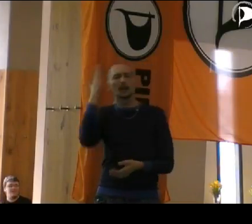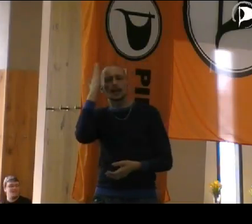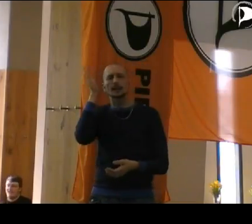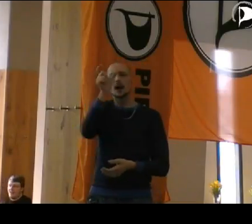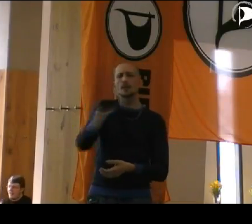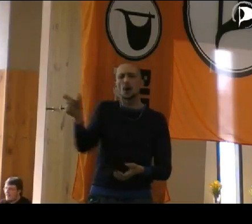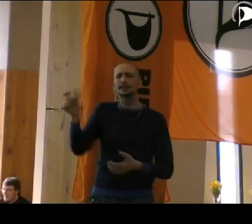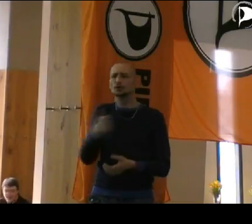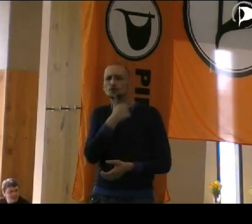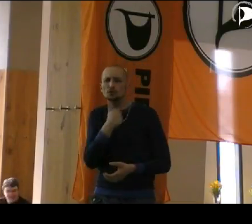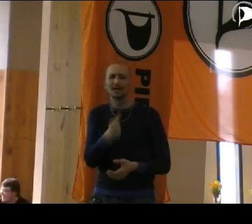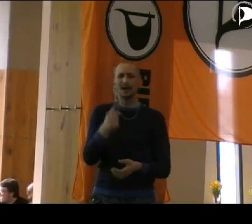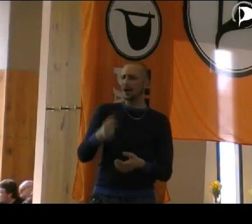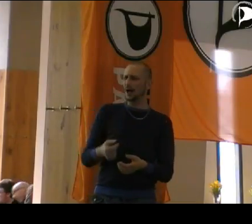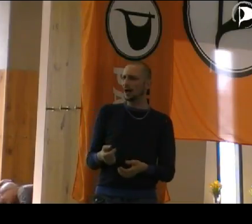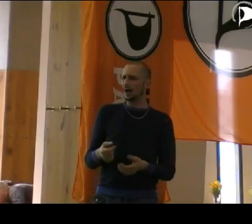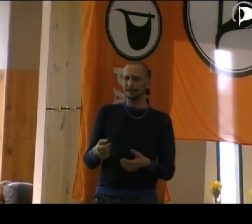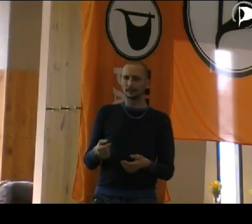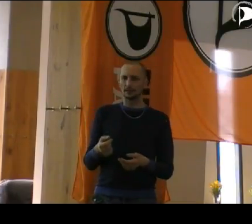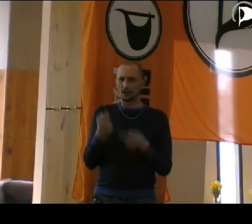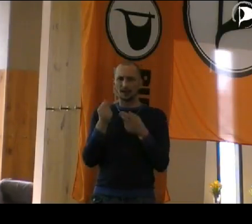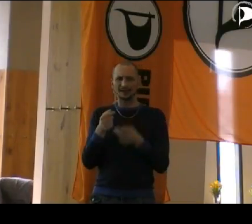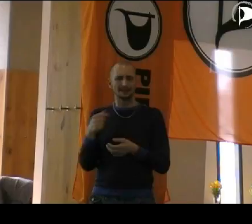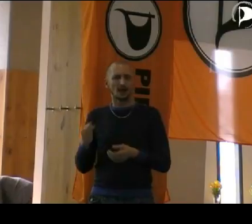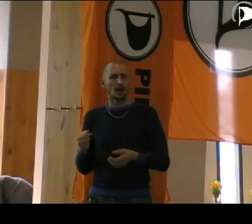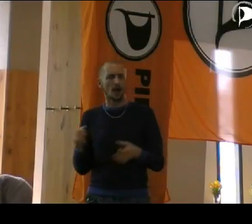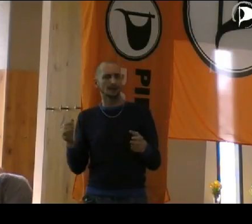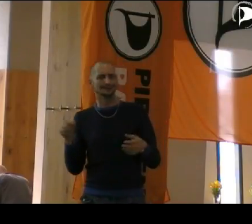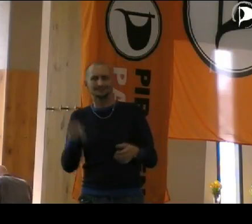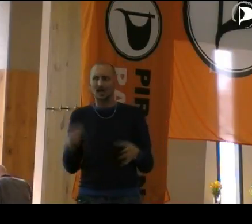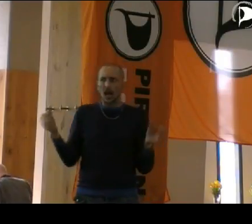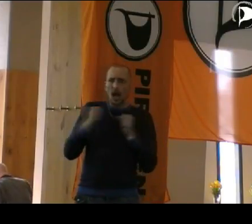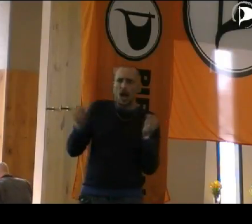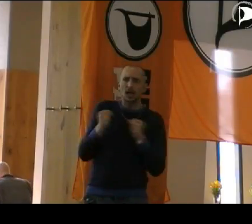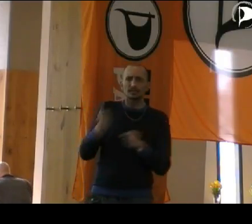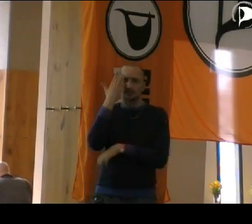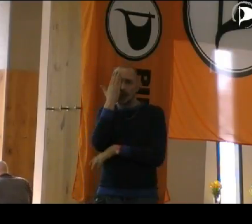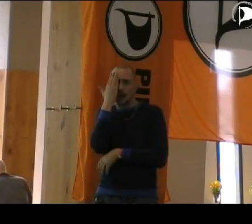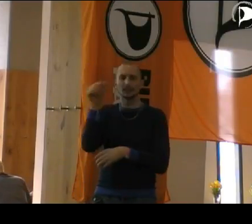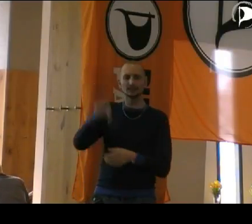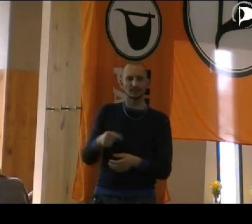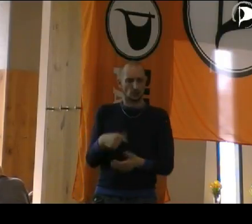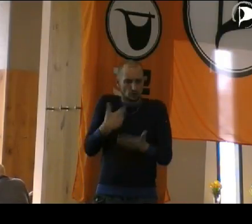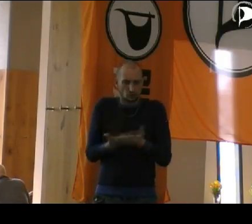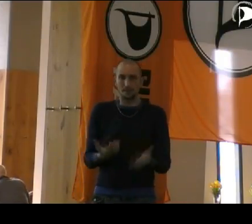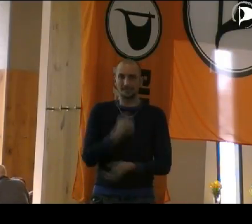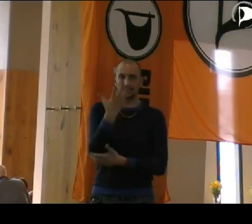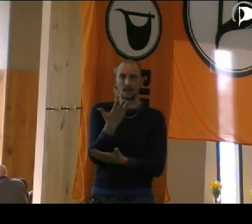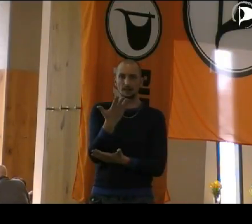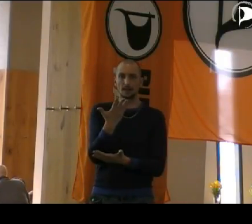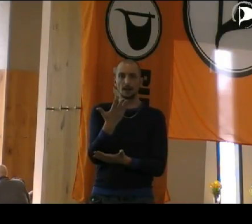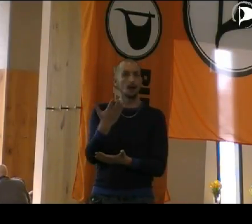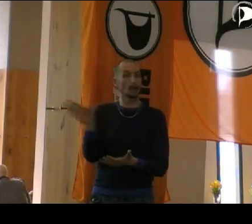traumwelt für die daten zu sein weil sie weil die angst davor haben dass so was passiert ich bin der weg